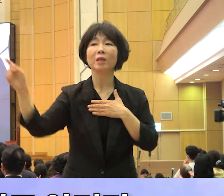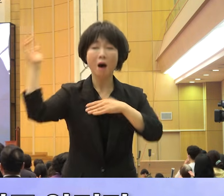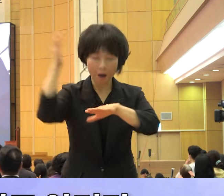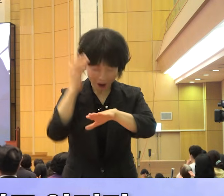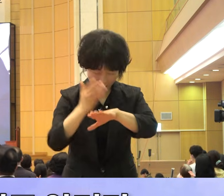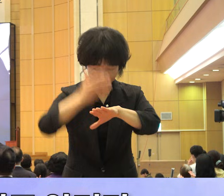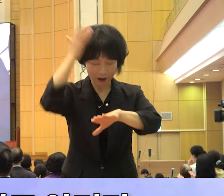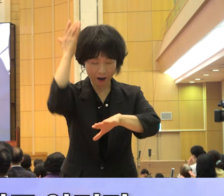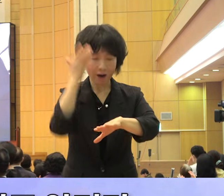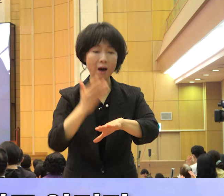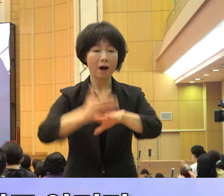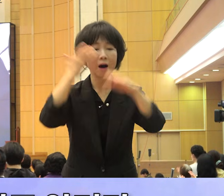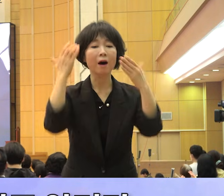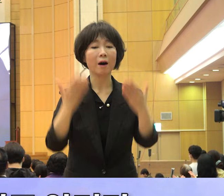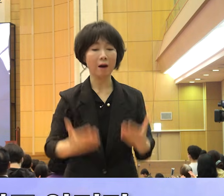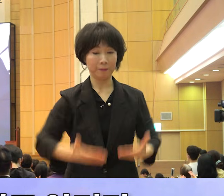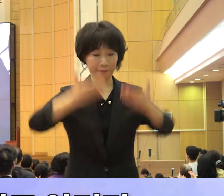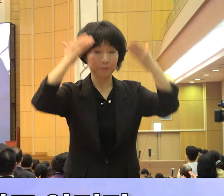영혼아 감사하라.